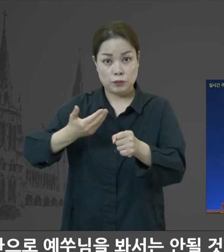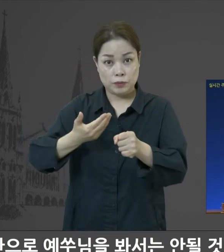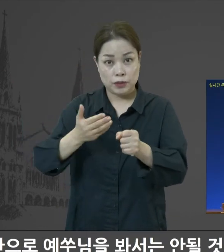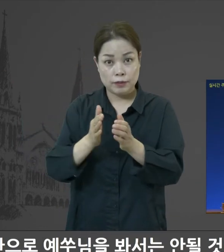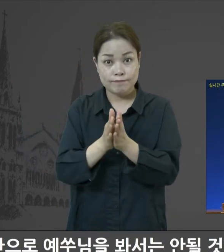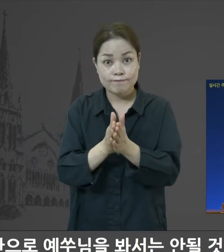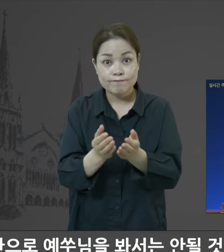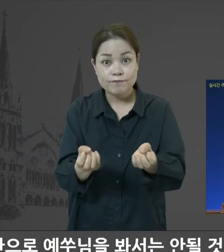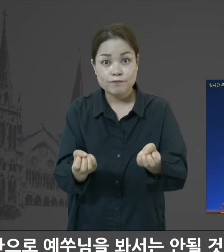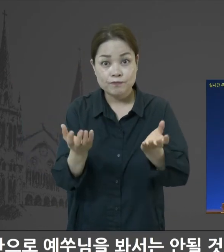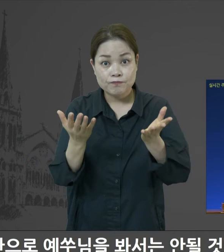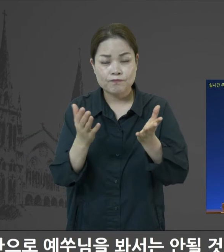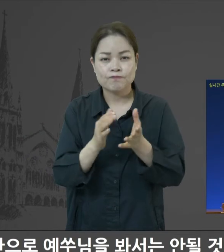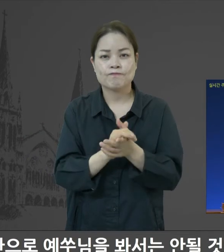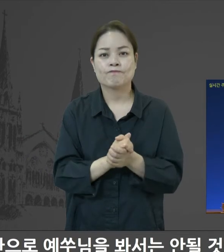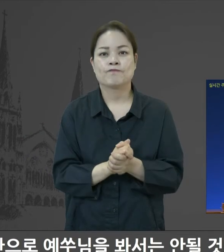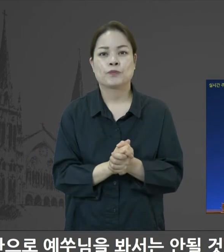할렐루야.